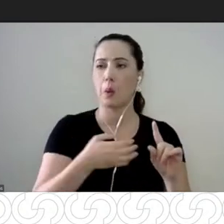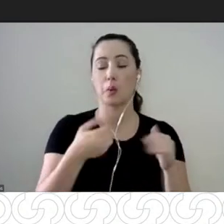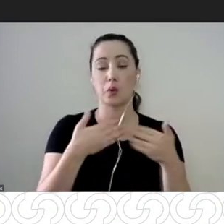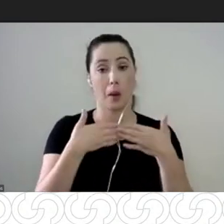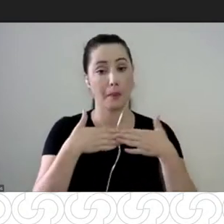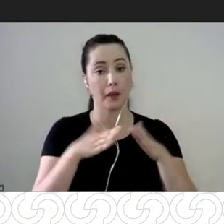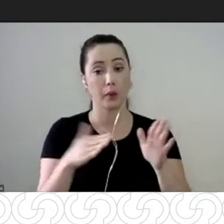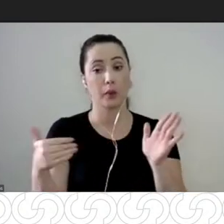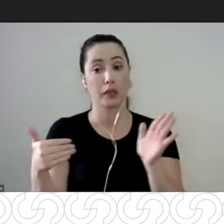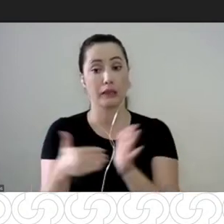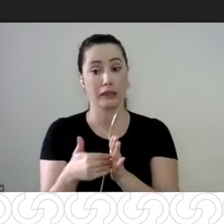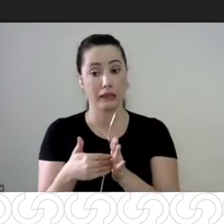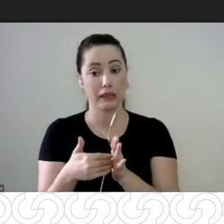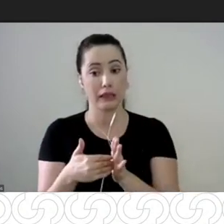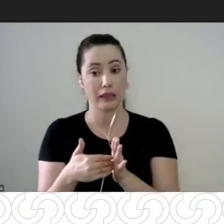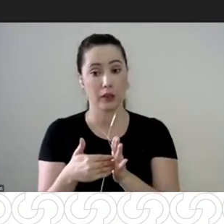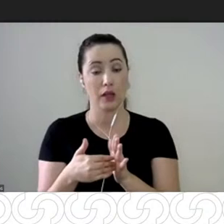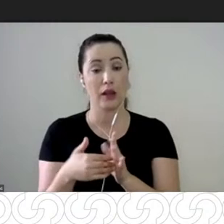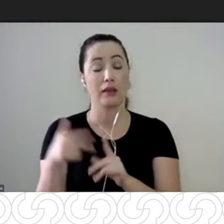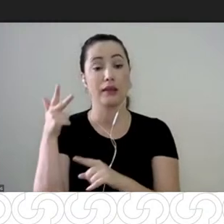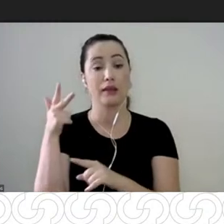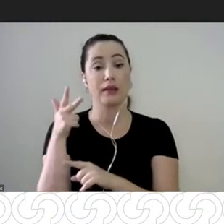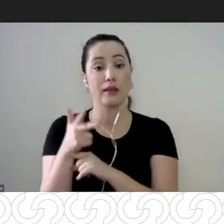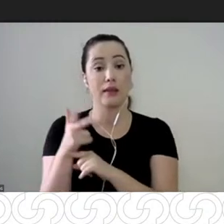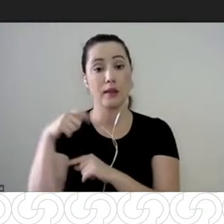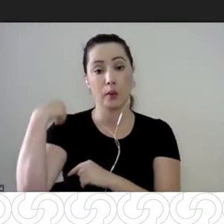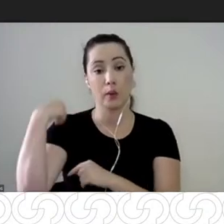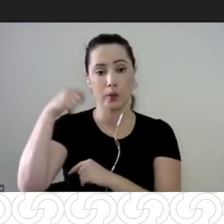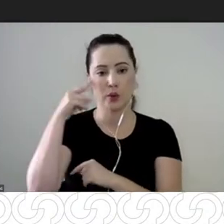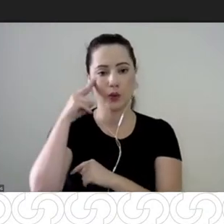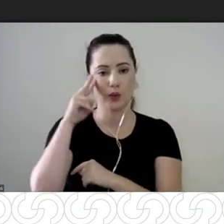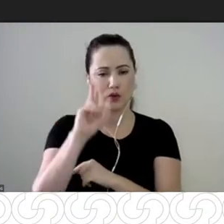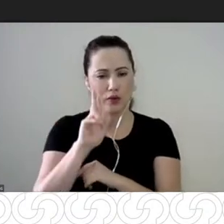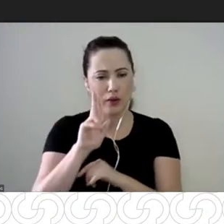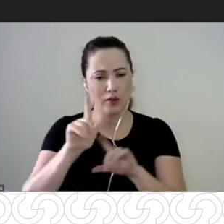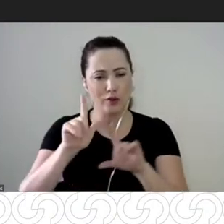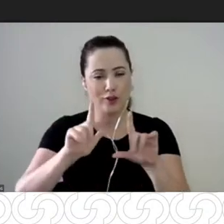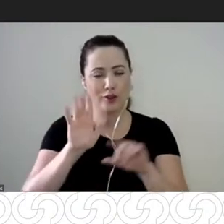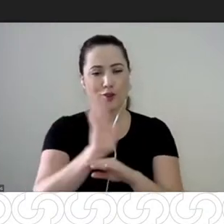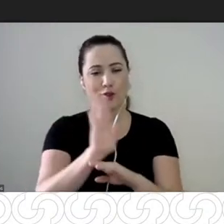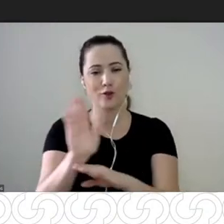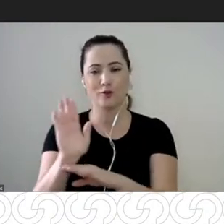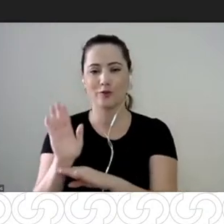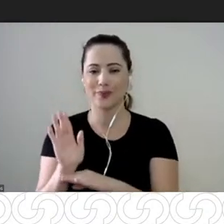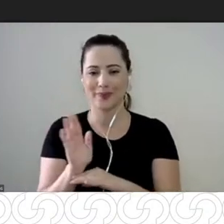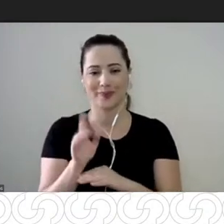até os vídeos que tivemos o privilégio de ouvir